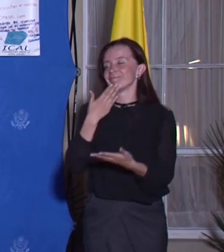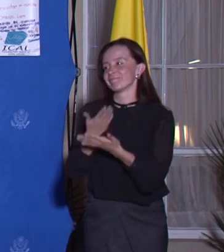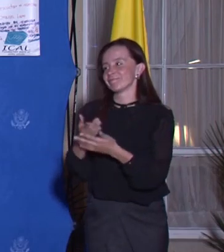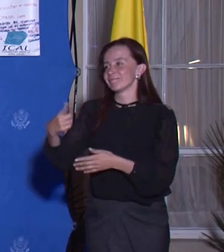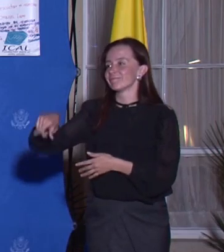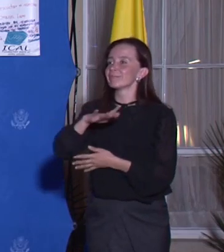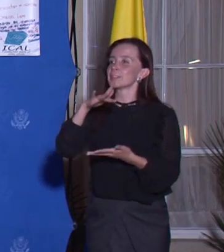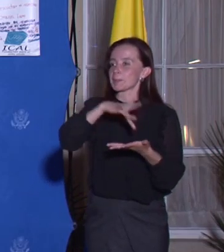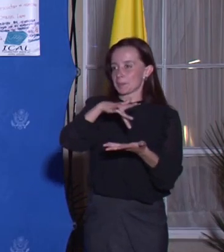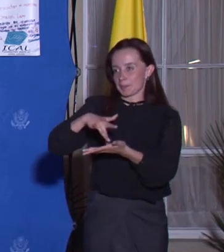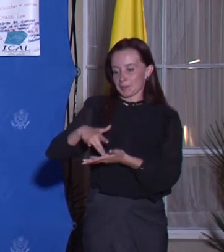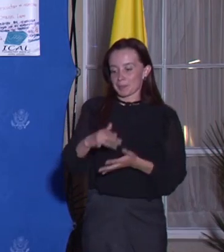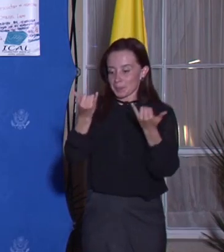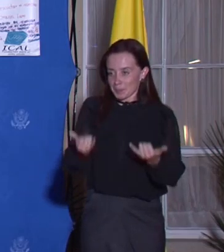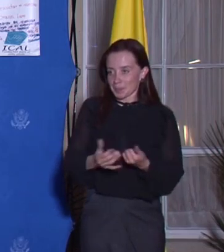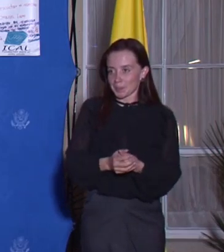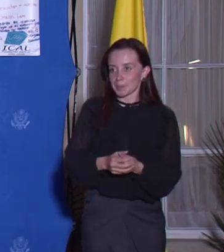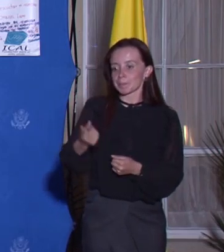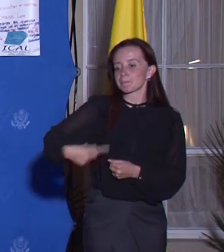por estar aquí el día de hoy